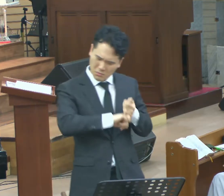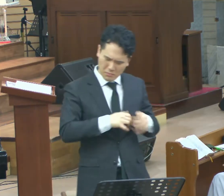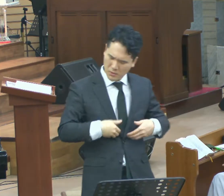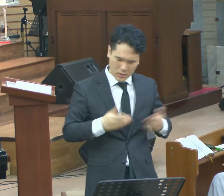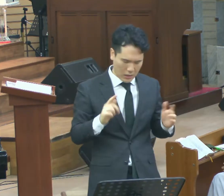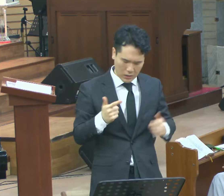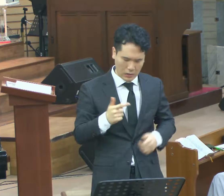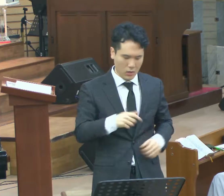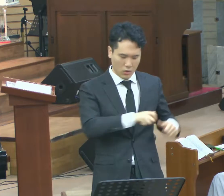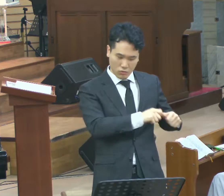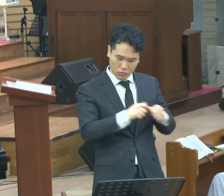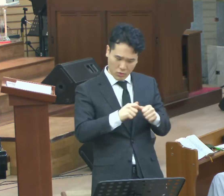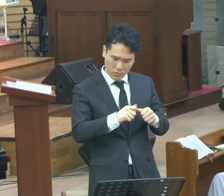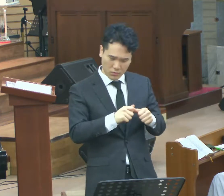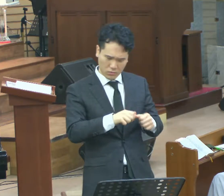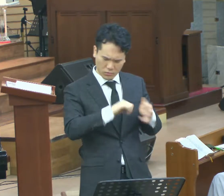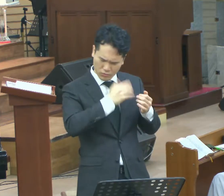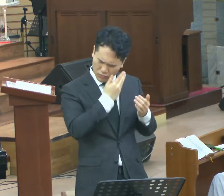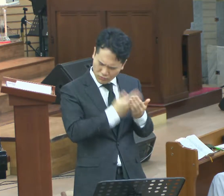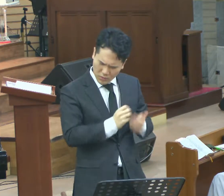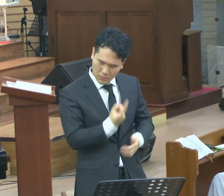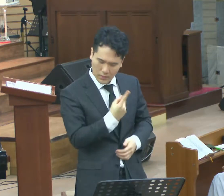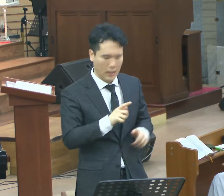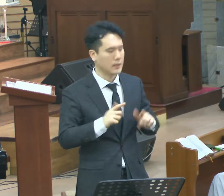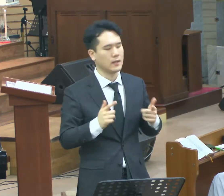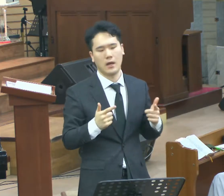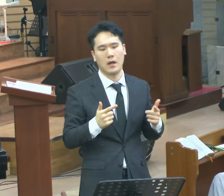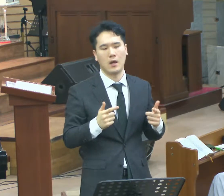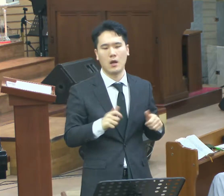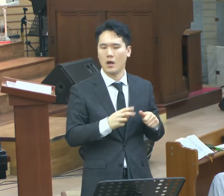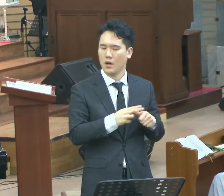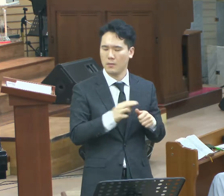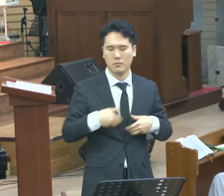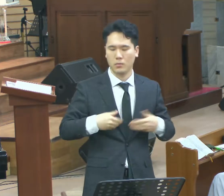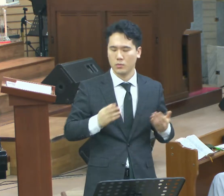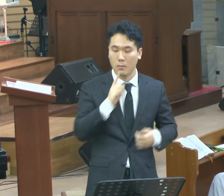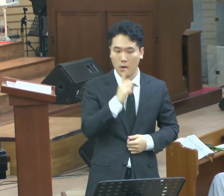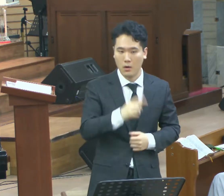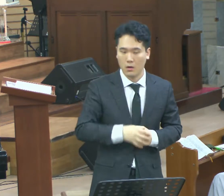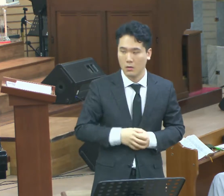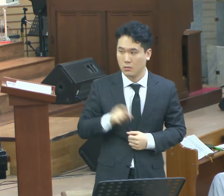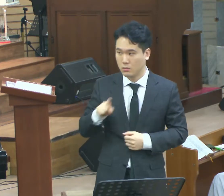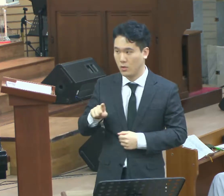시대에는. 그러다 바울은 막 싸웠어요. 싸우다가 예루살렘 교회에 가서 그걸